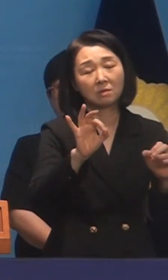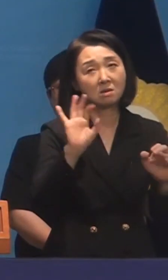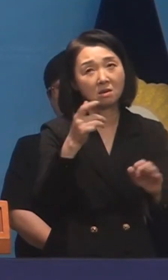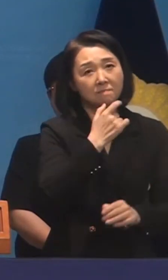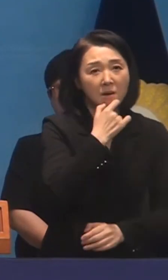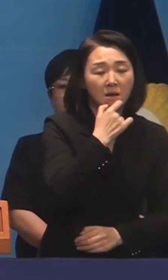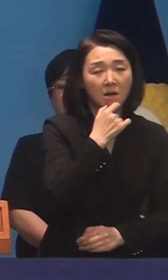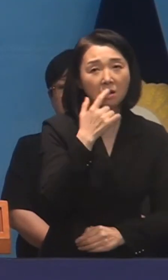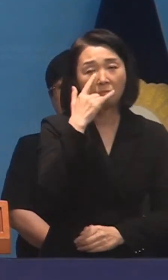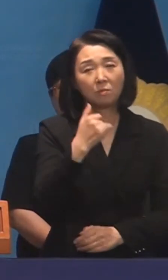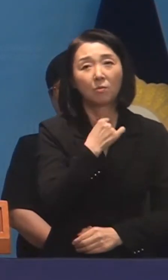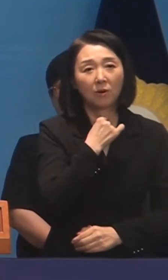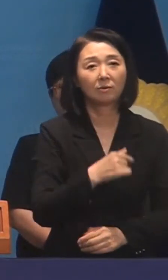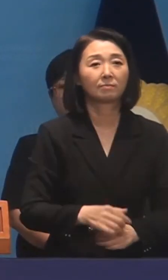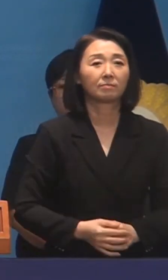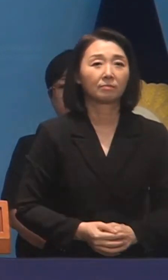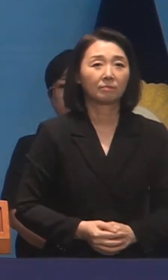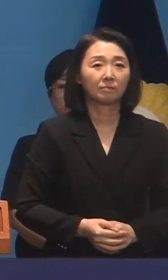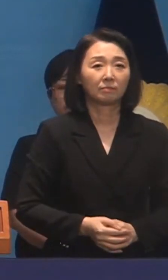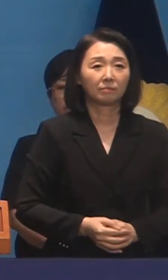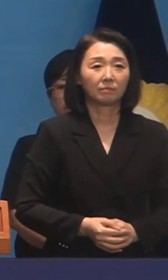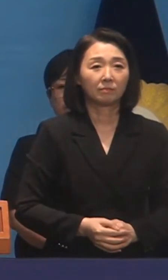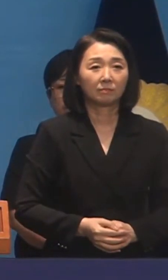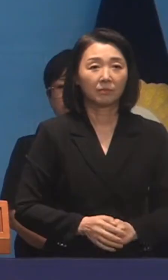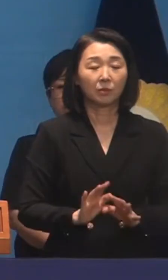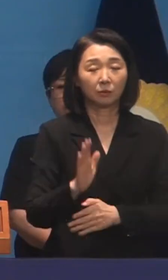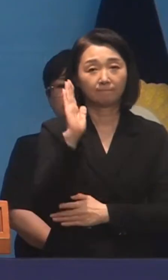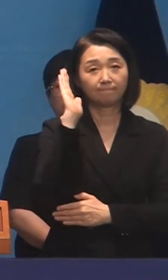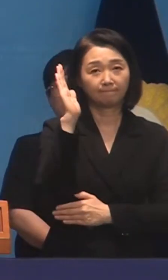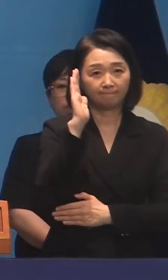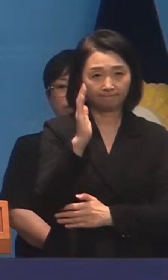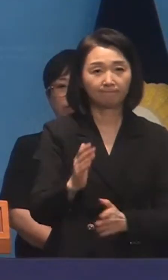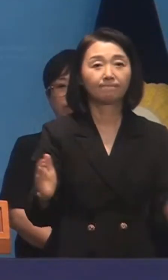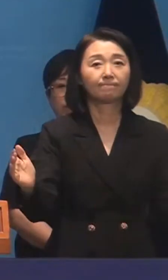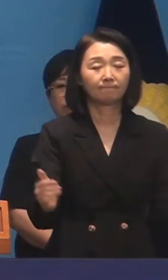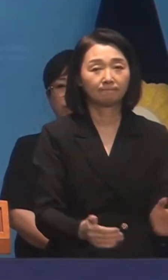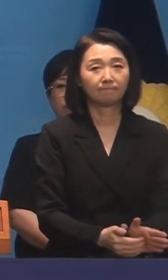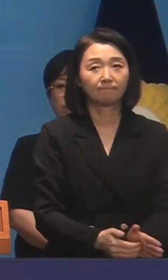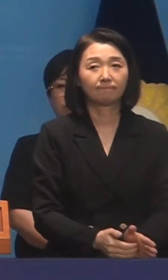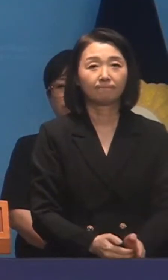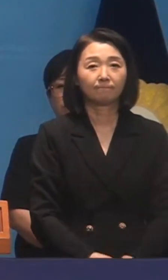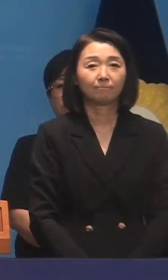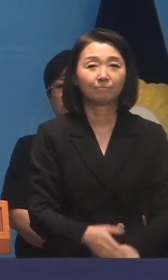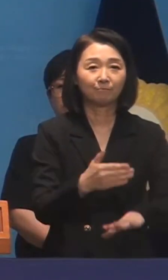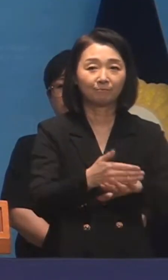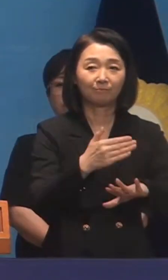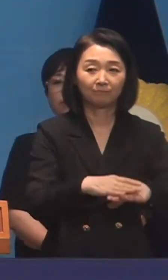학부모의 외침이다, 이렇게 봐주시면 좋을 것 같습니다. 그럼 이것으로 기자 회견을 마치겠다는